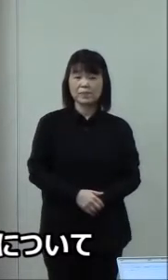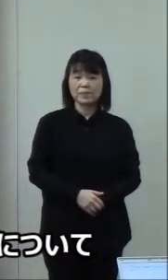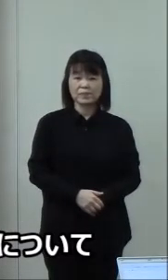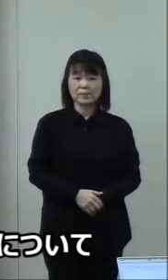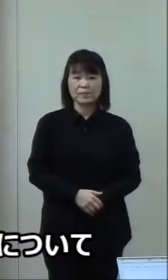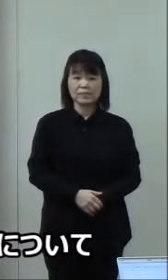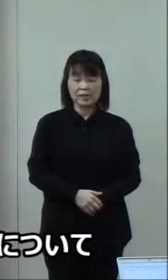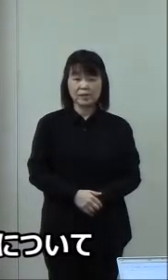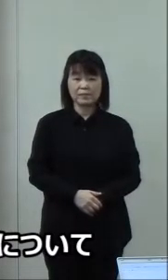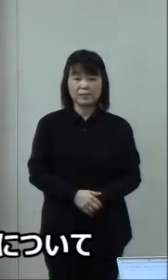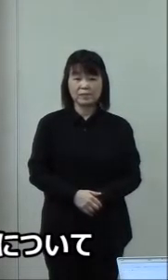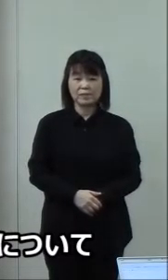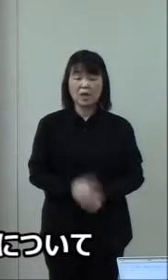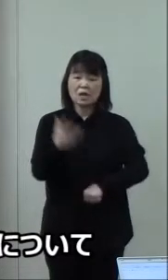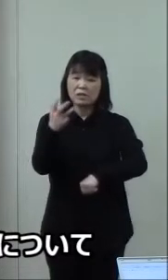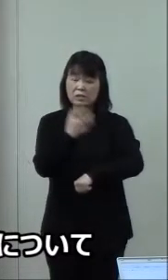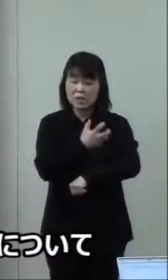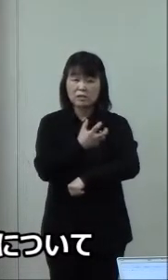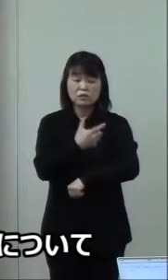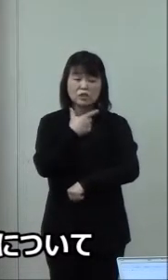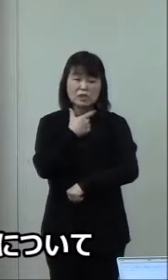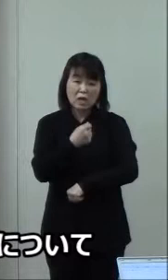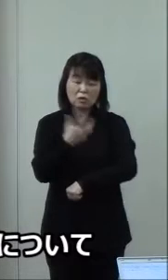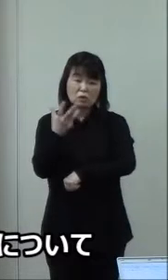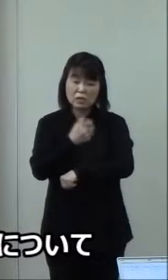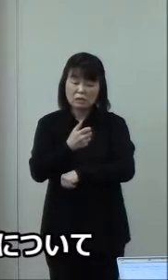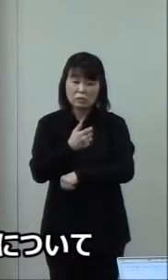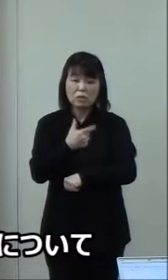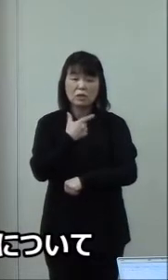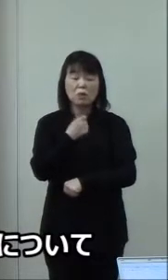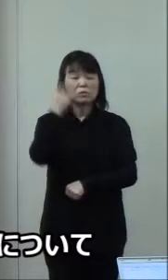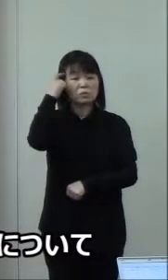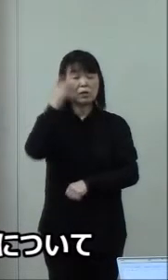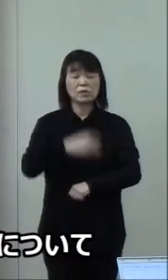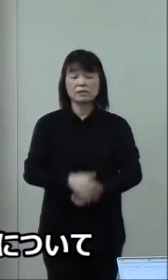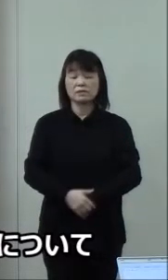そのように促してまいりたいというふうに思っています。